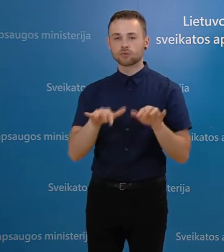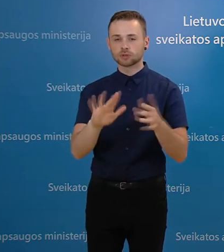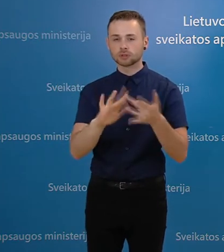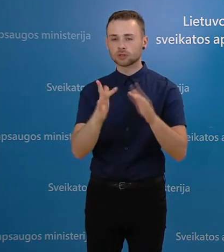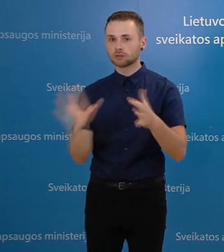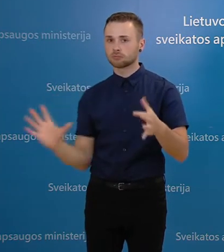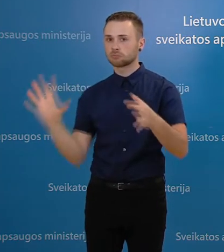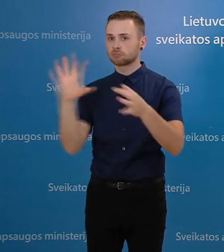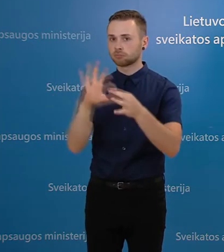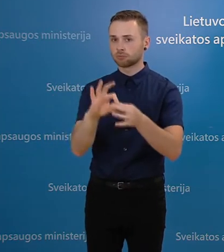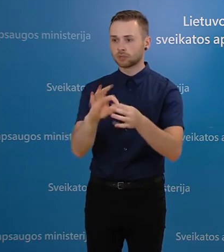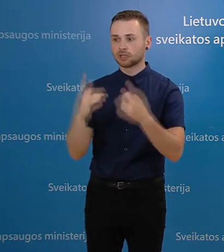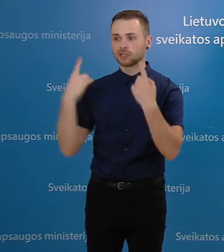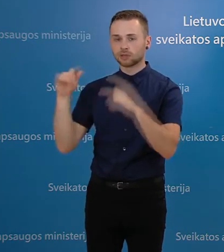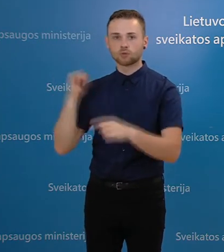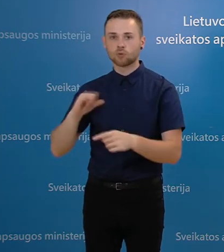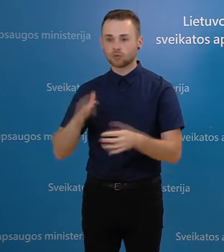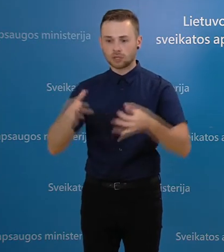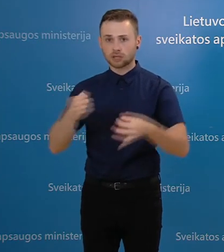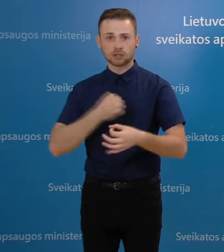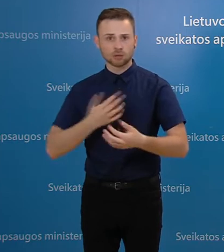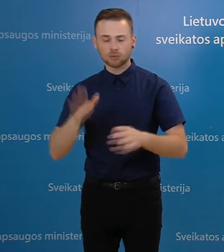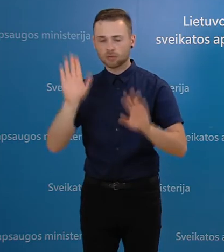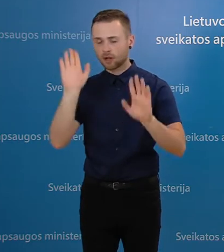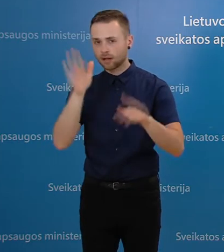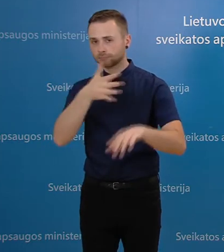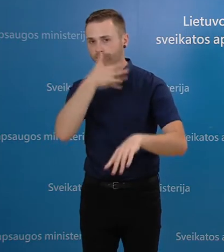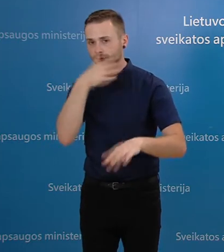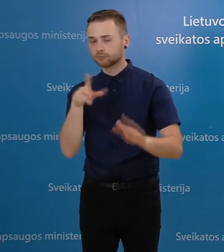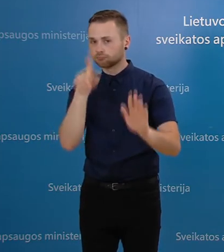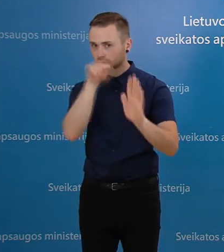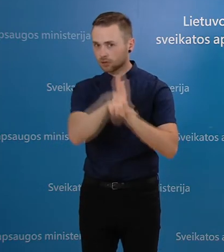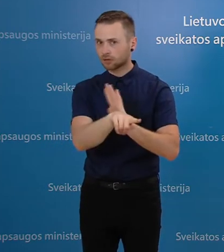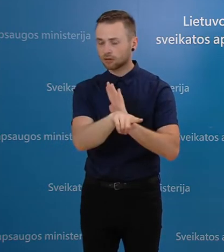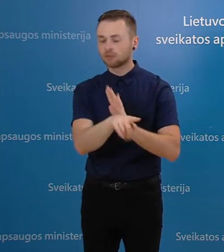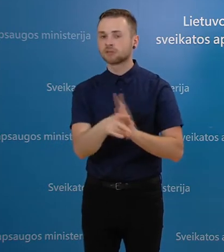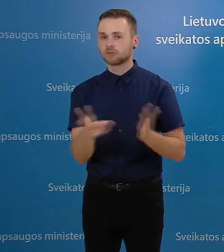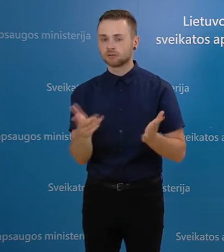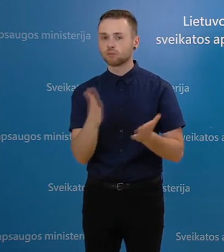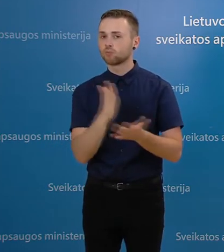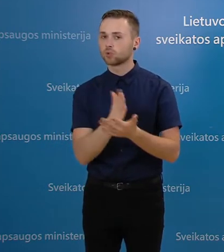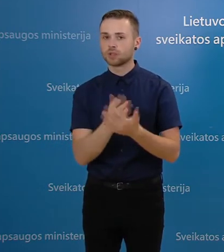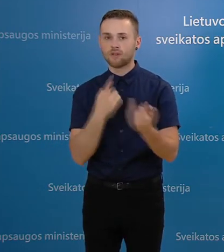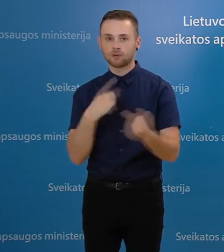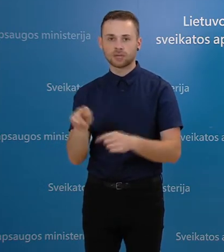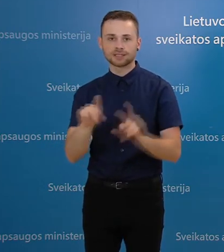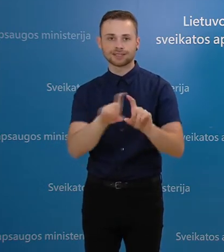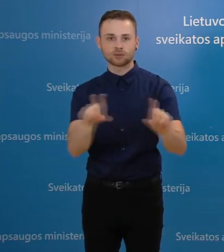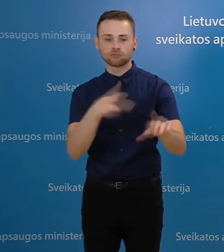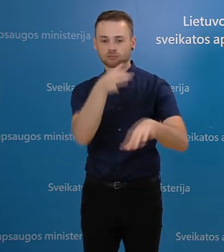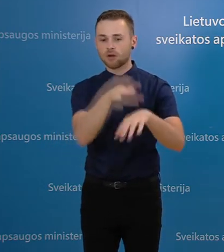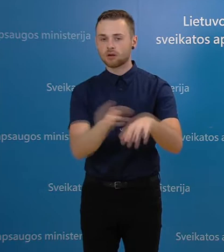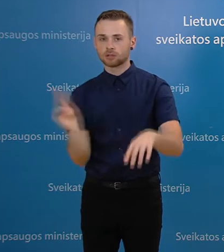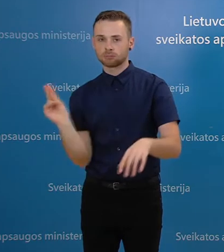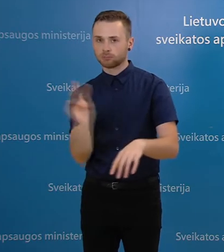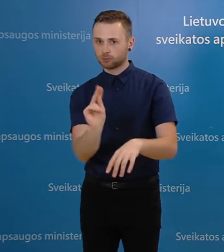neturi teisės to daryti, apie tai turi būti nedelsiant informuojamos institucijos, kurios